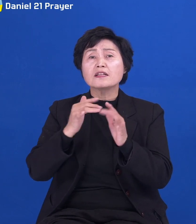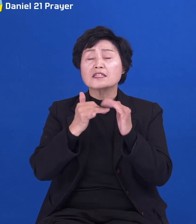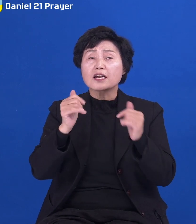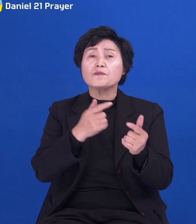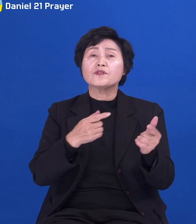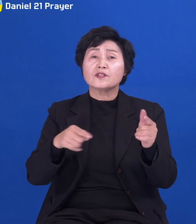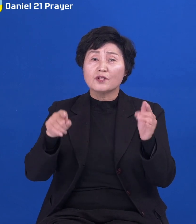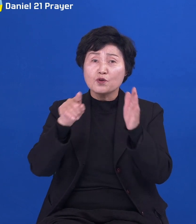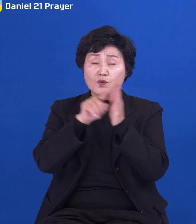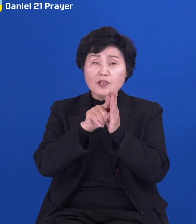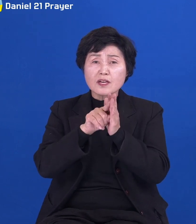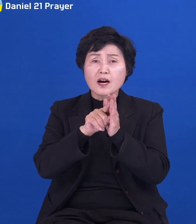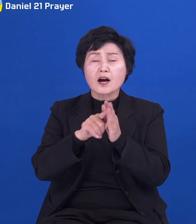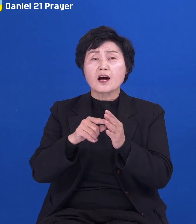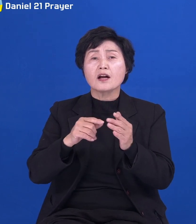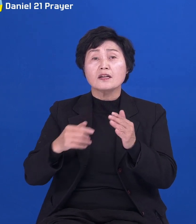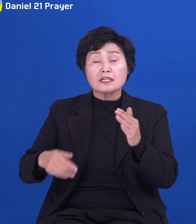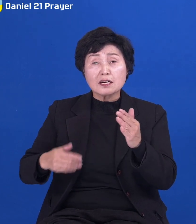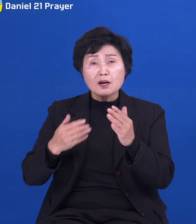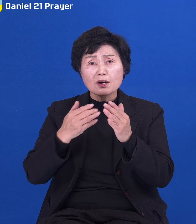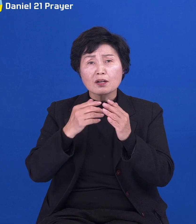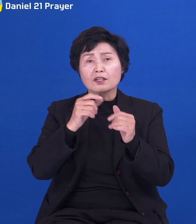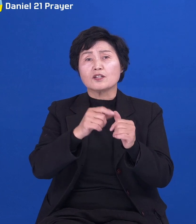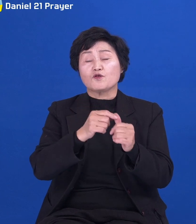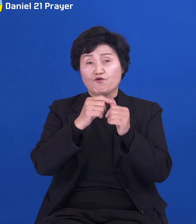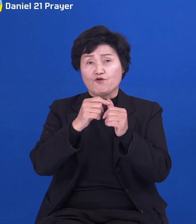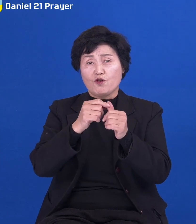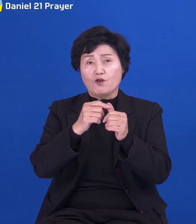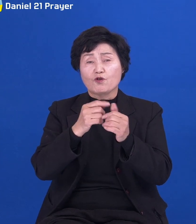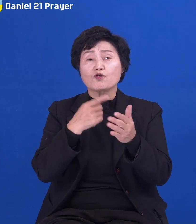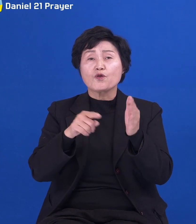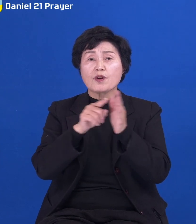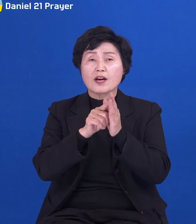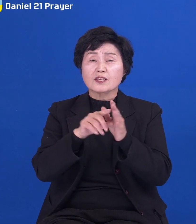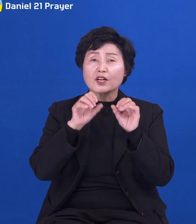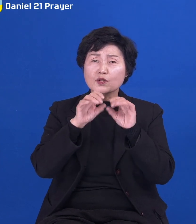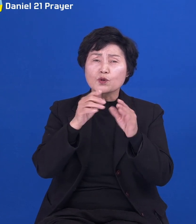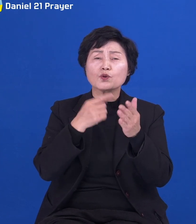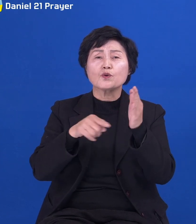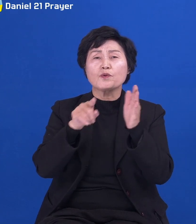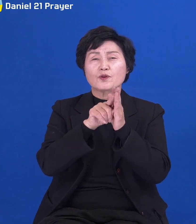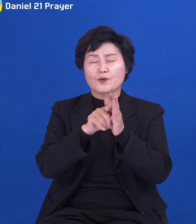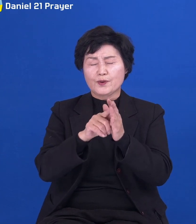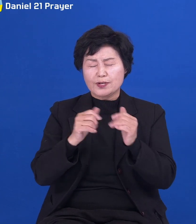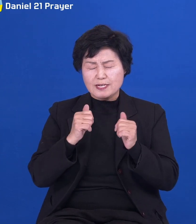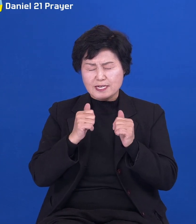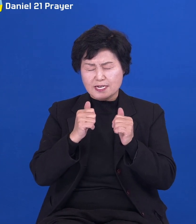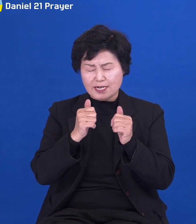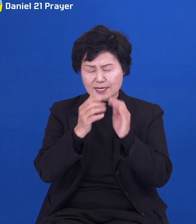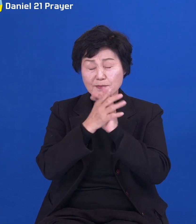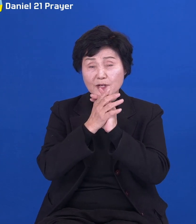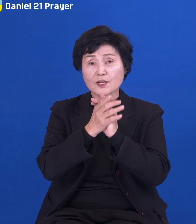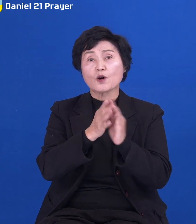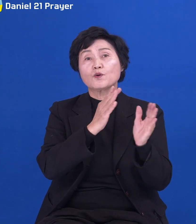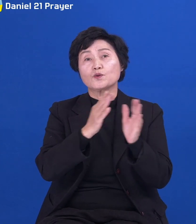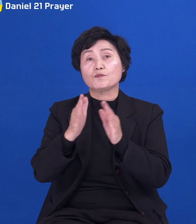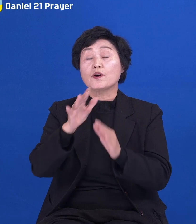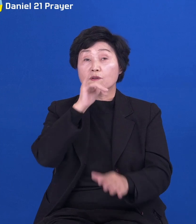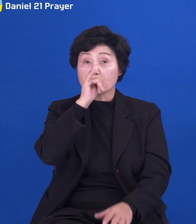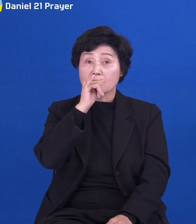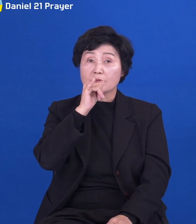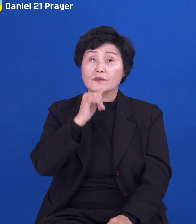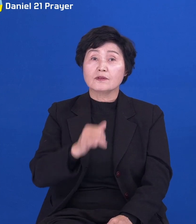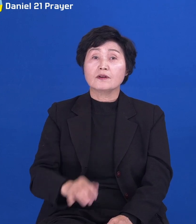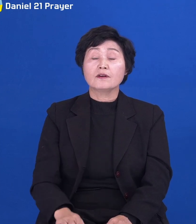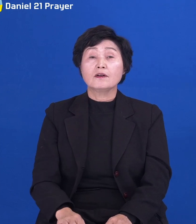6개월 되던 어느 날이었어요. 당시 사역장을 책임지고 계셨던 전도사님과 사모님은 북경 어느 집회를